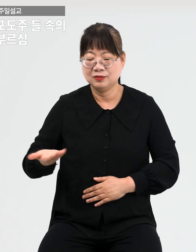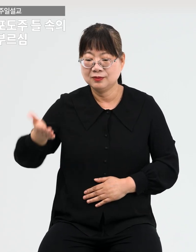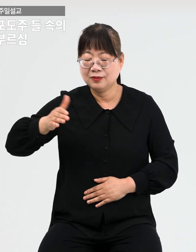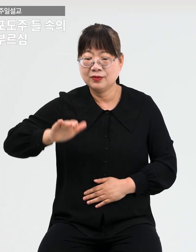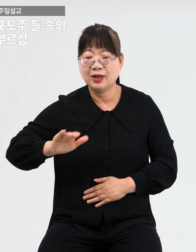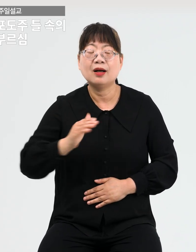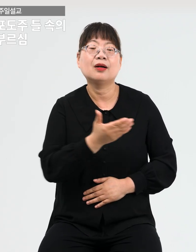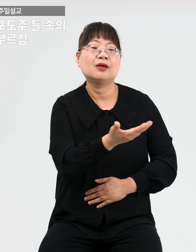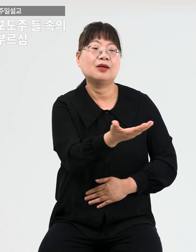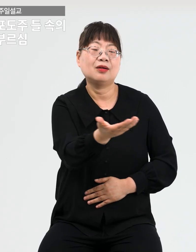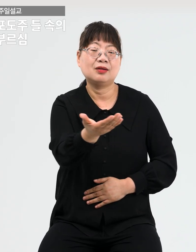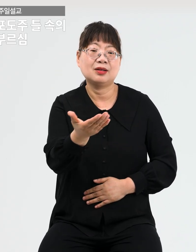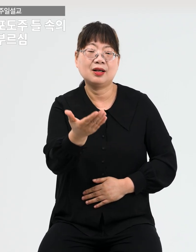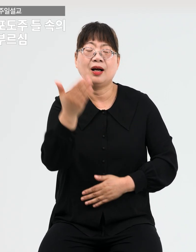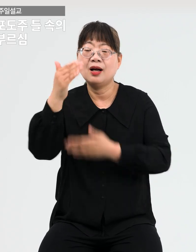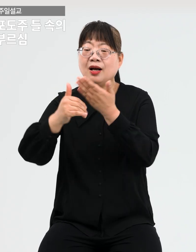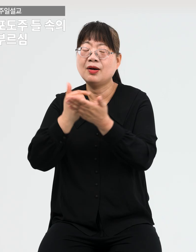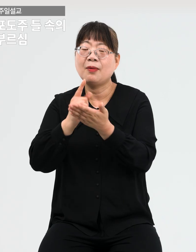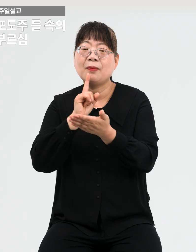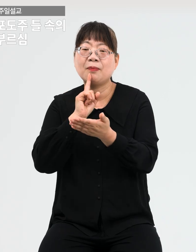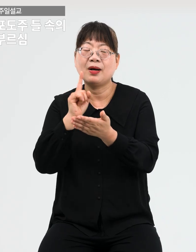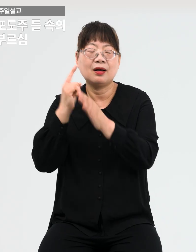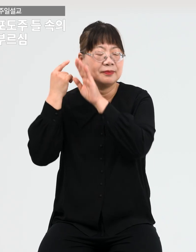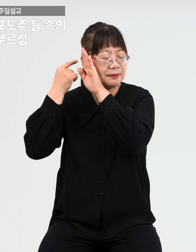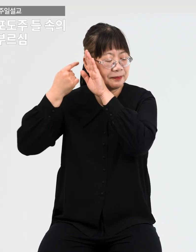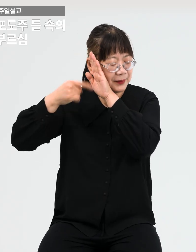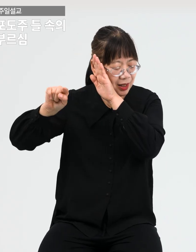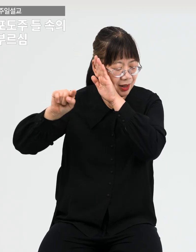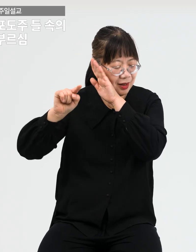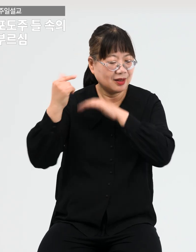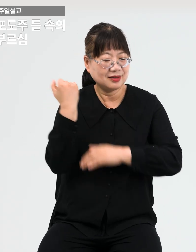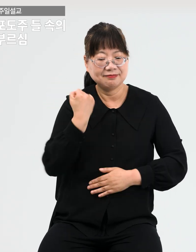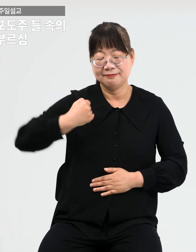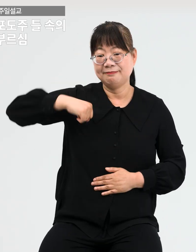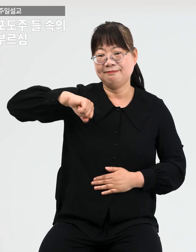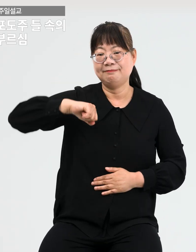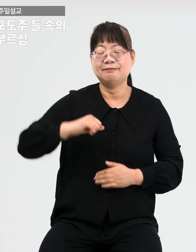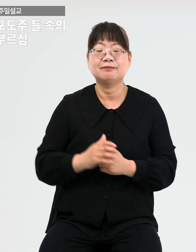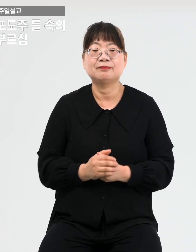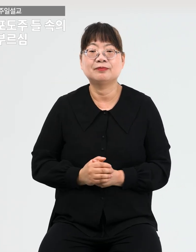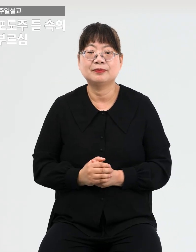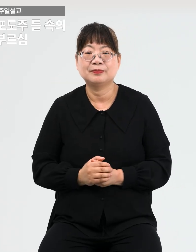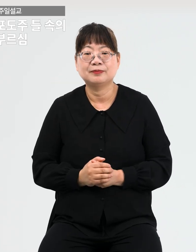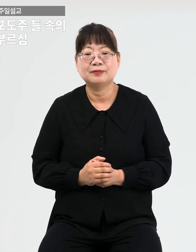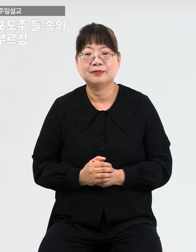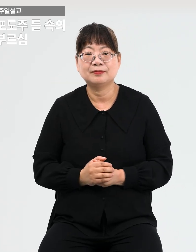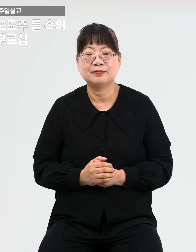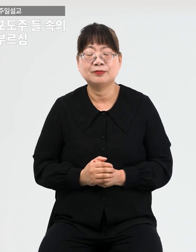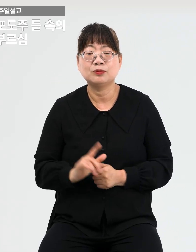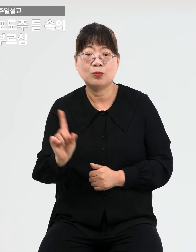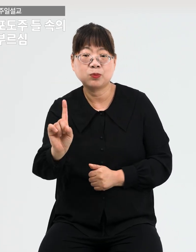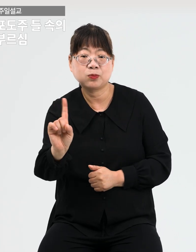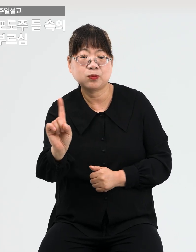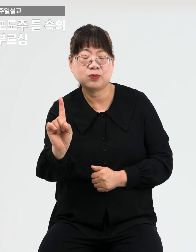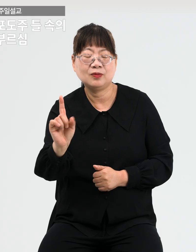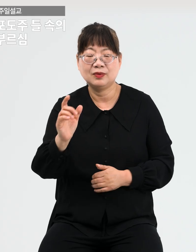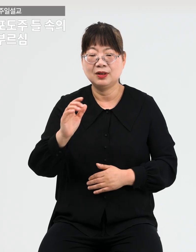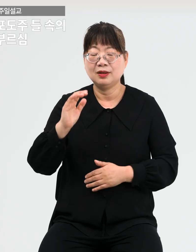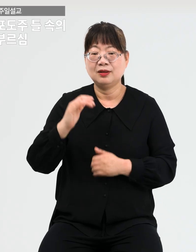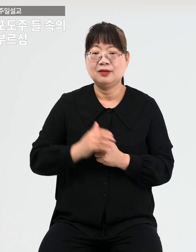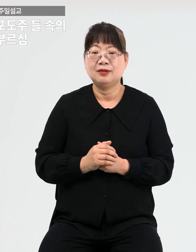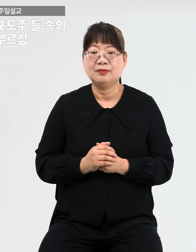그러나 너희가 내 말을 듣지 아니하였다. 즉